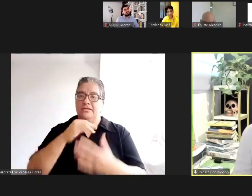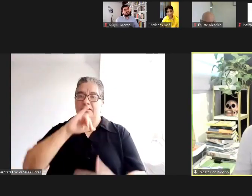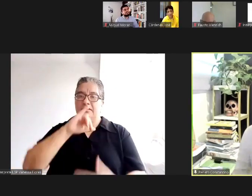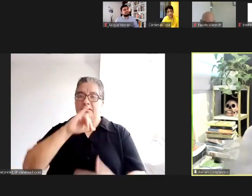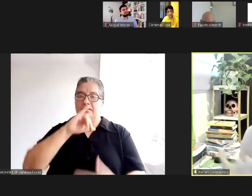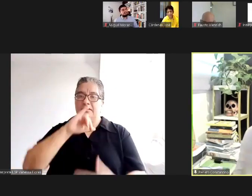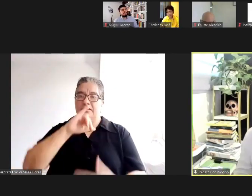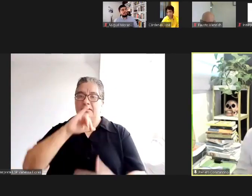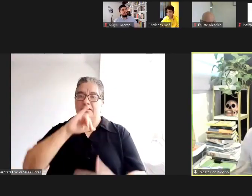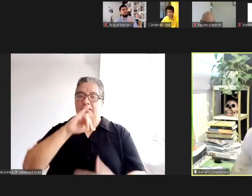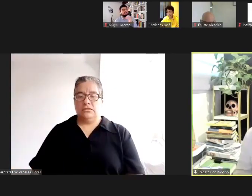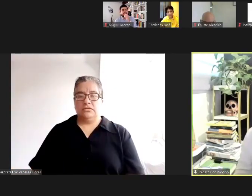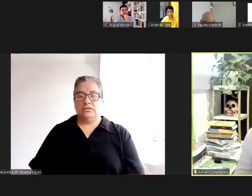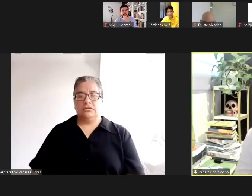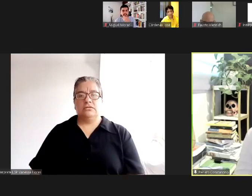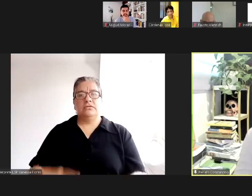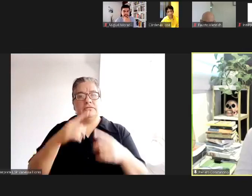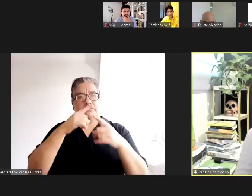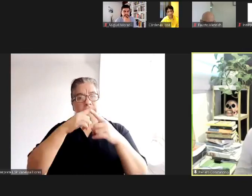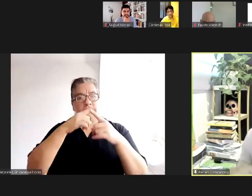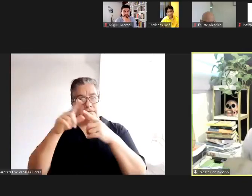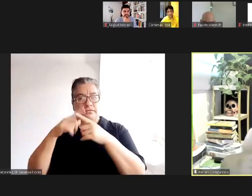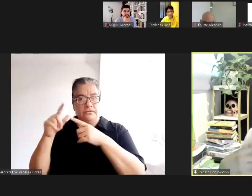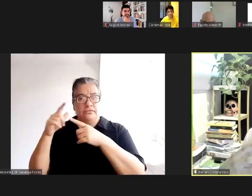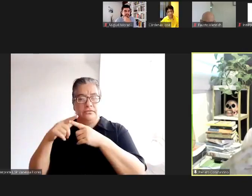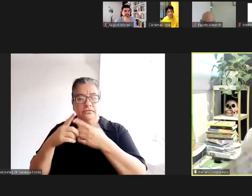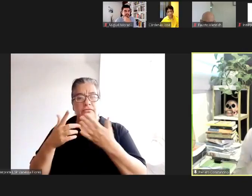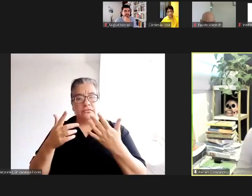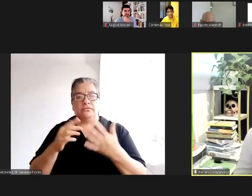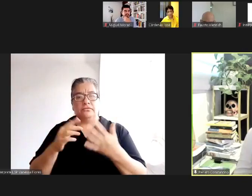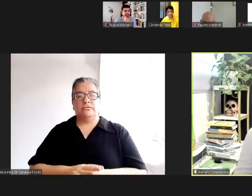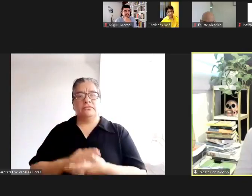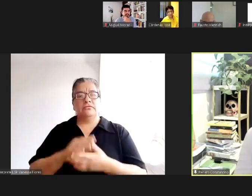una mayor demanda de parte de las personas con discapacidad para tratar